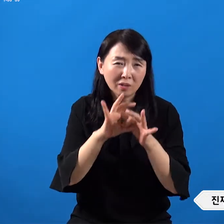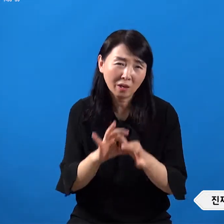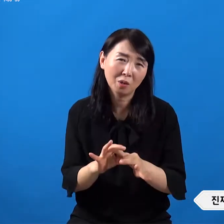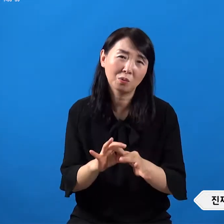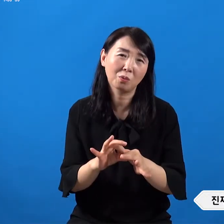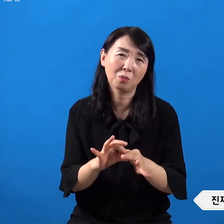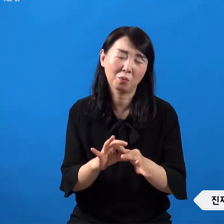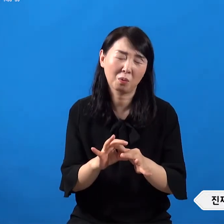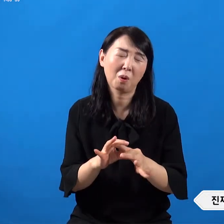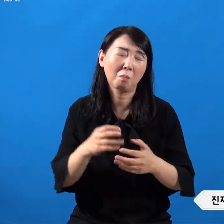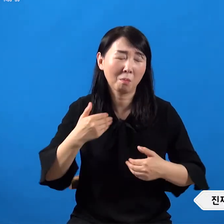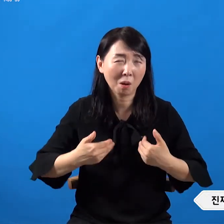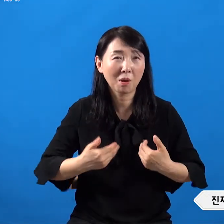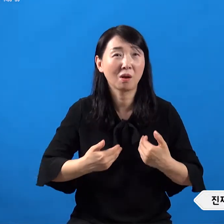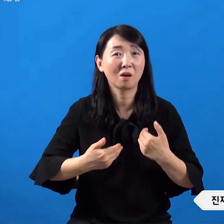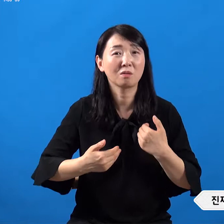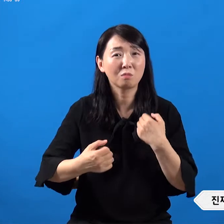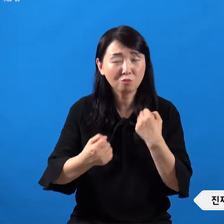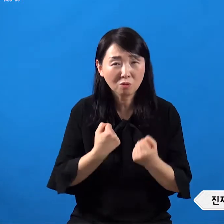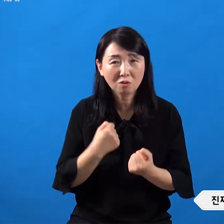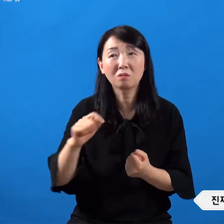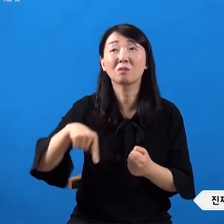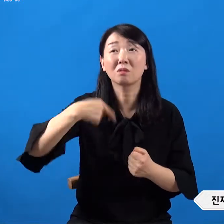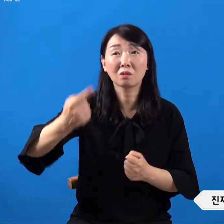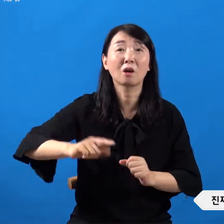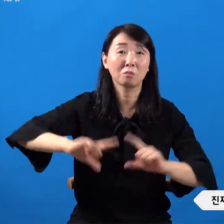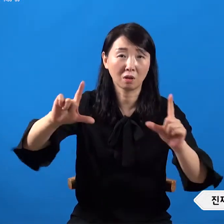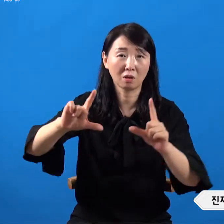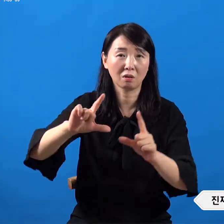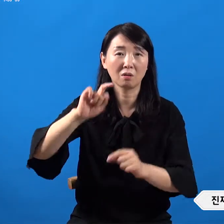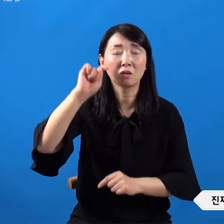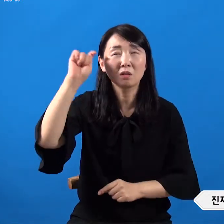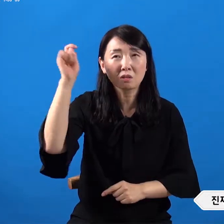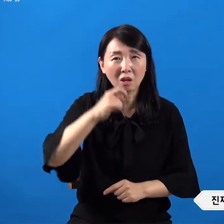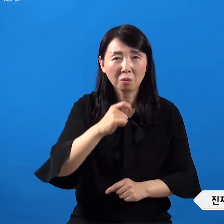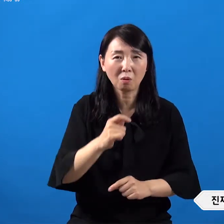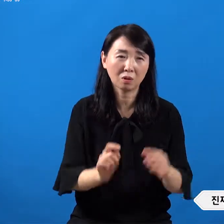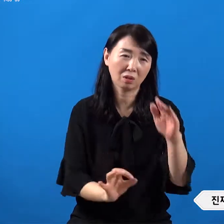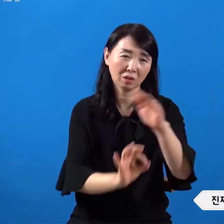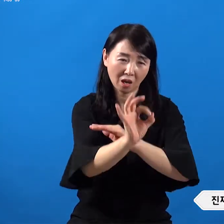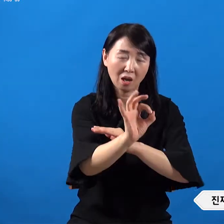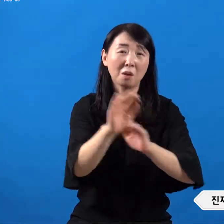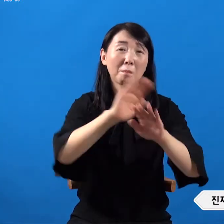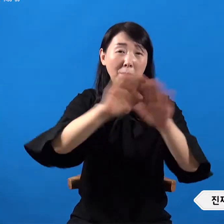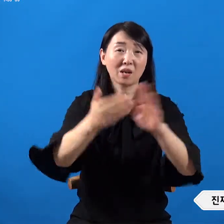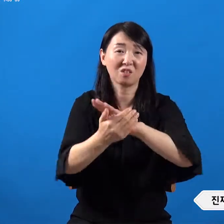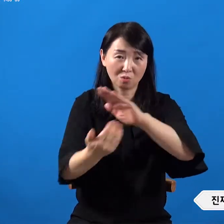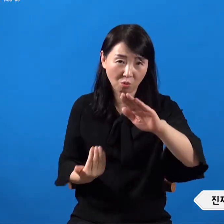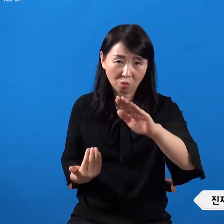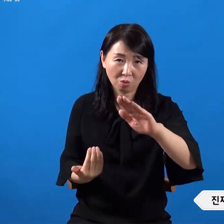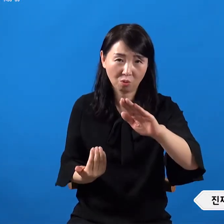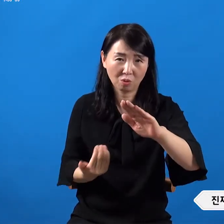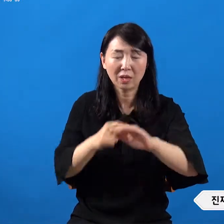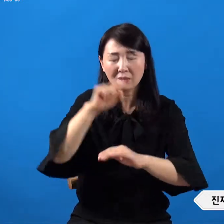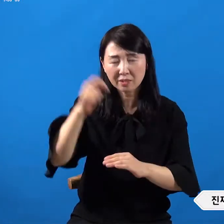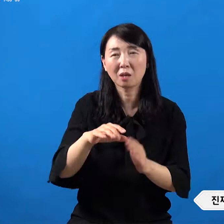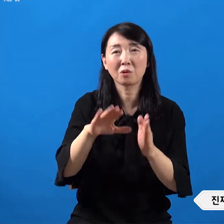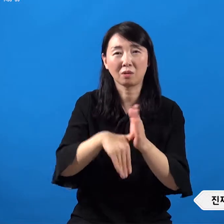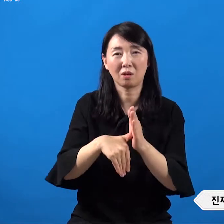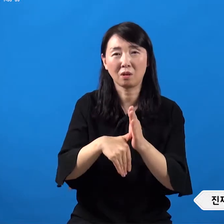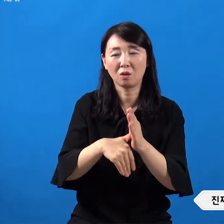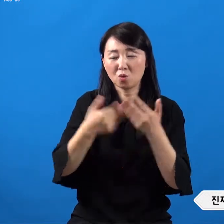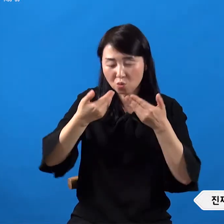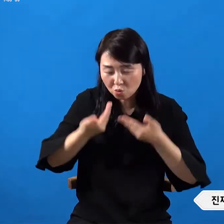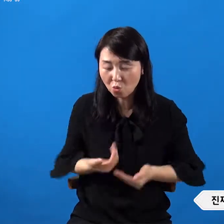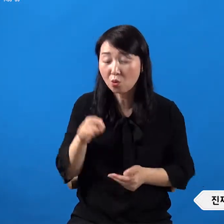끊임없는 시간을 지내셨습니다. 그런데 바로 그 다음날 새벽 아직 날이 밝기 전 미명에